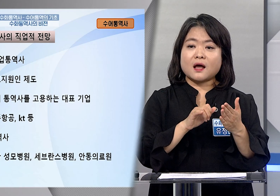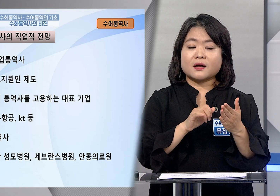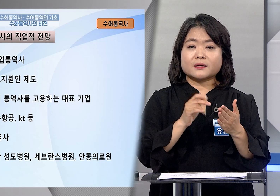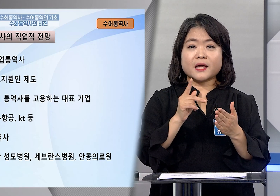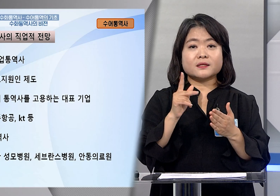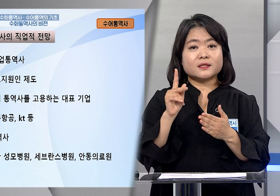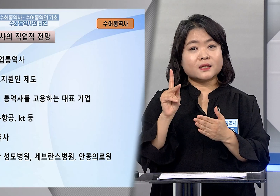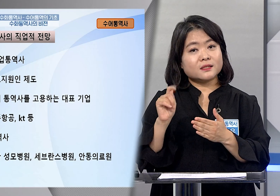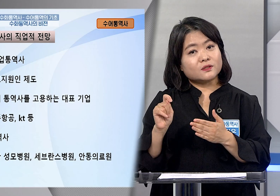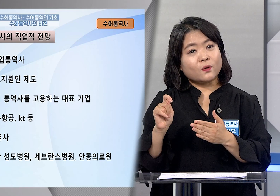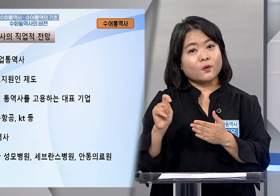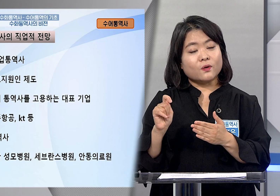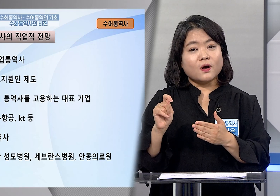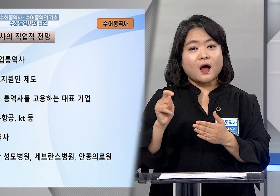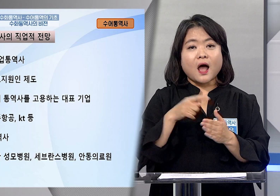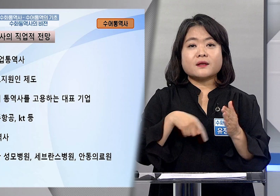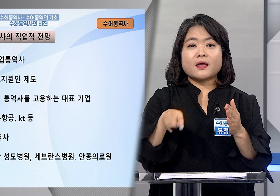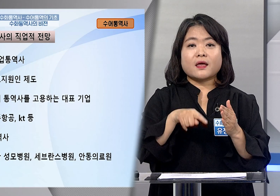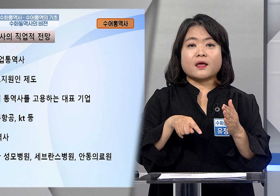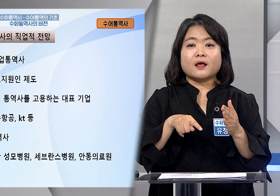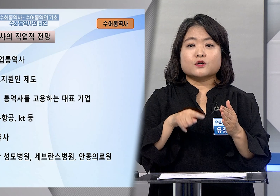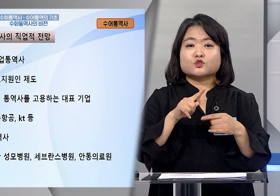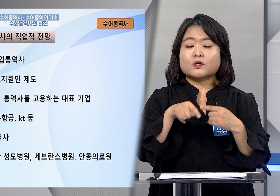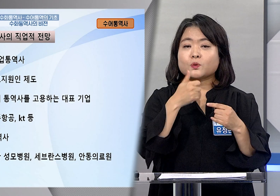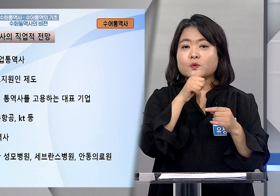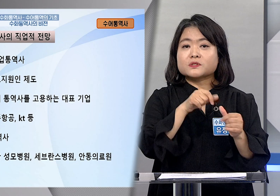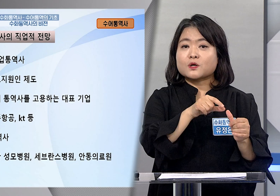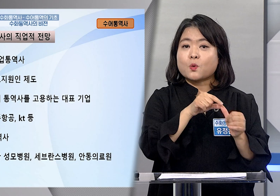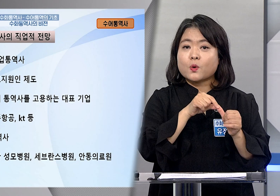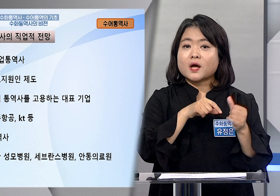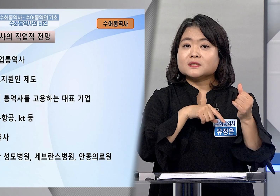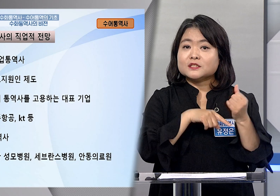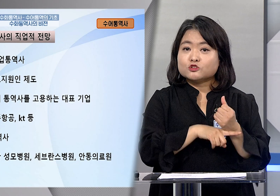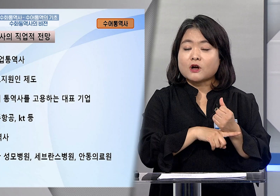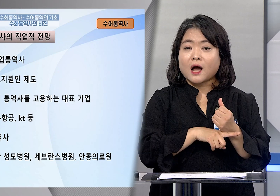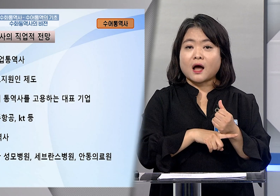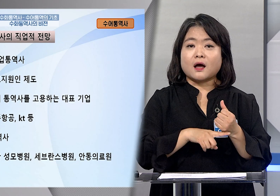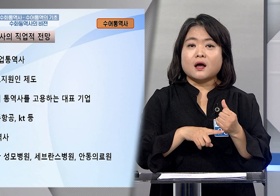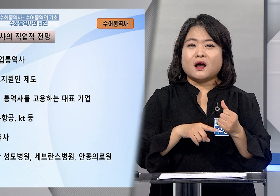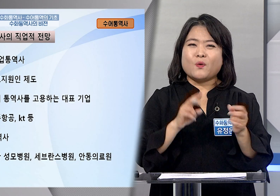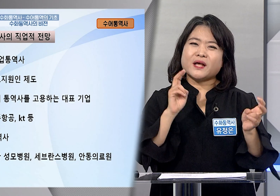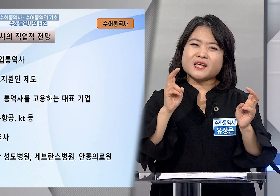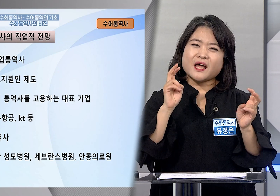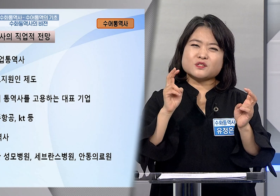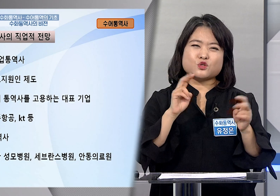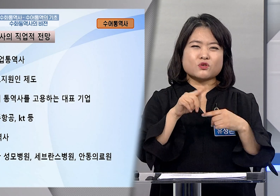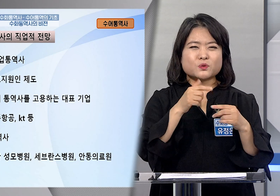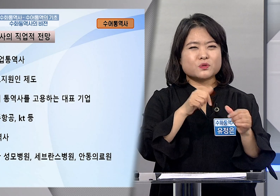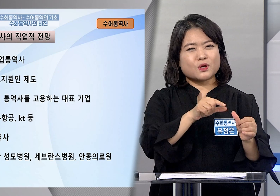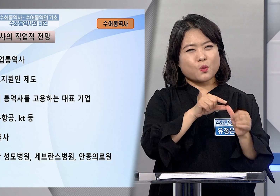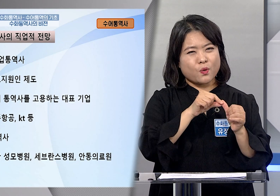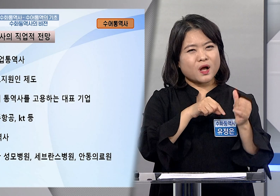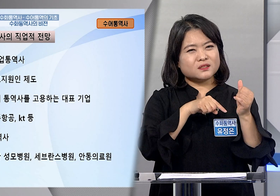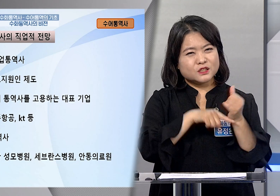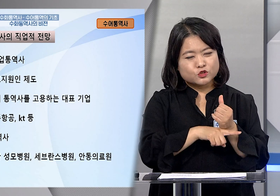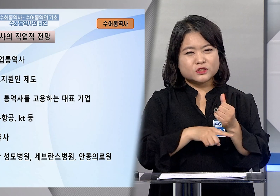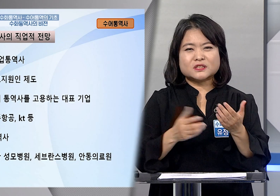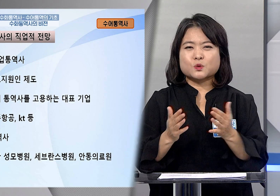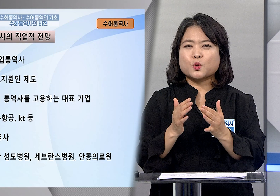제주항공이나 KT는요, 안에 수화통역사를 고용하는 이유가 회사에서 수화통역사를 고용하는 이유는